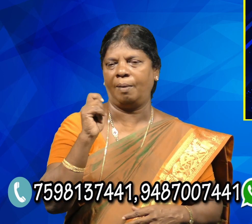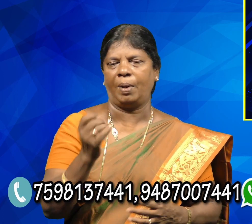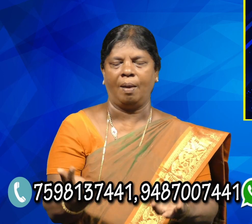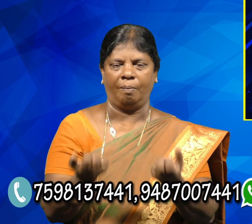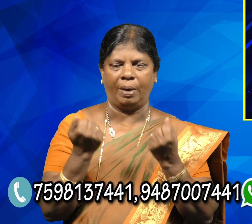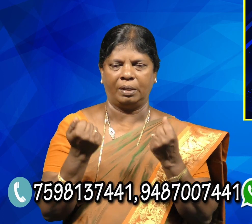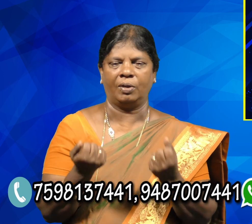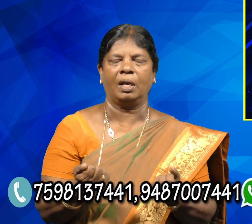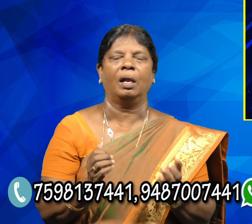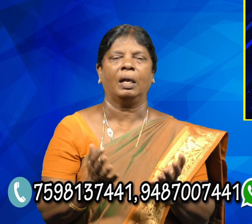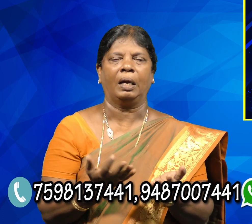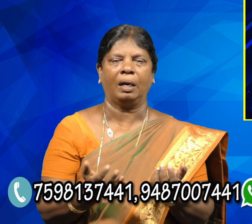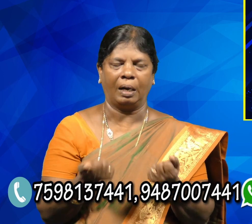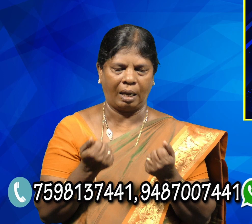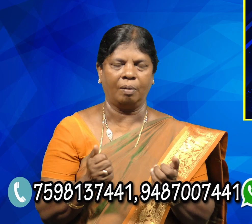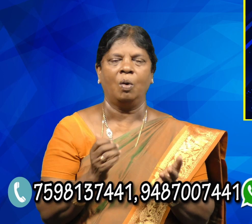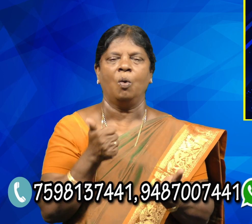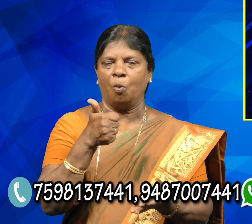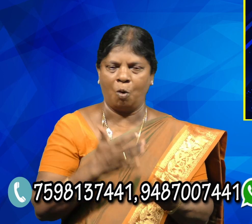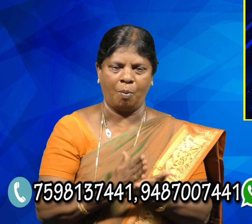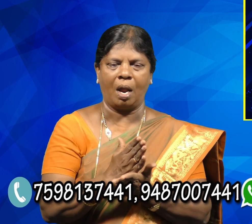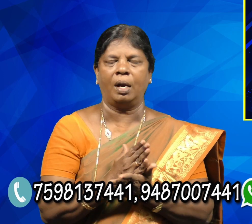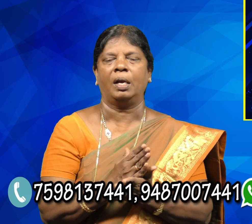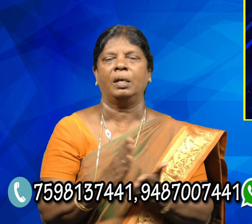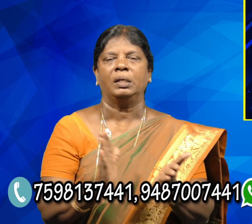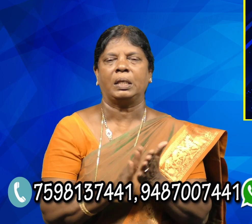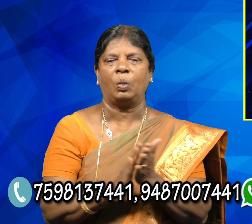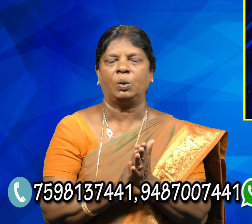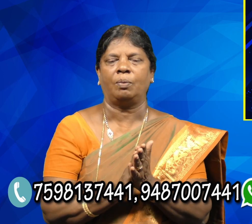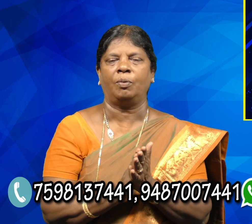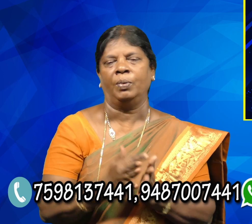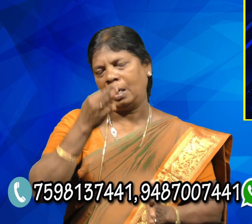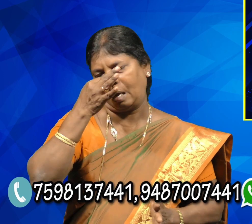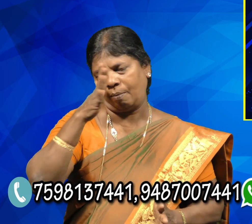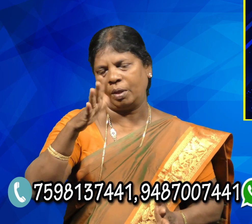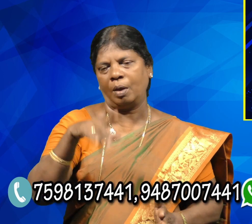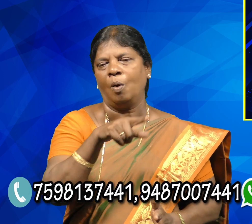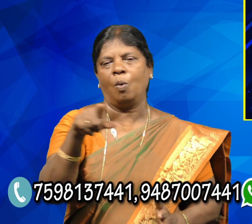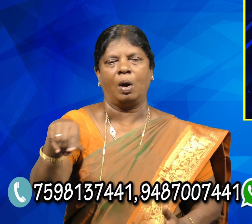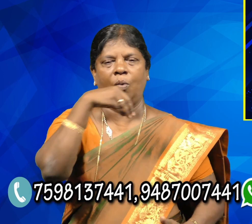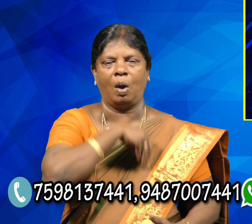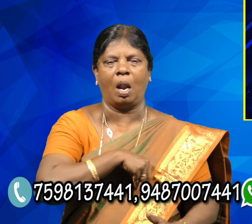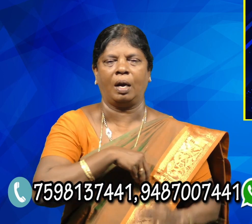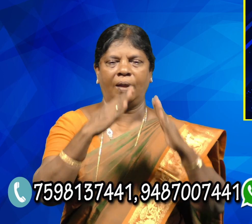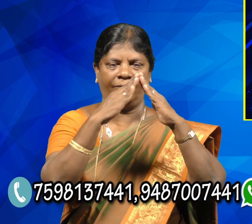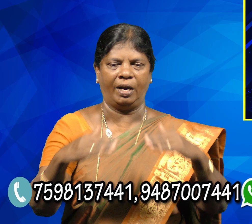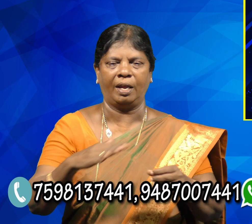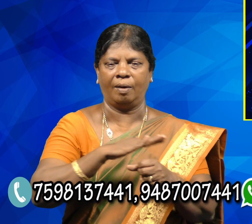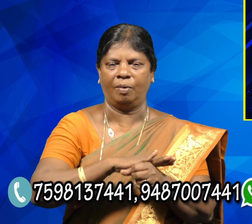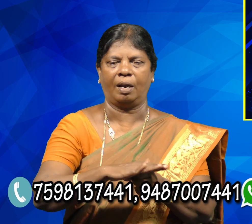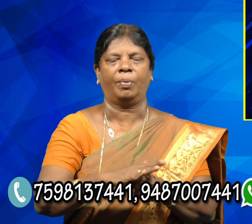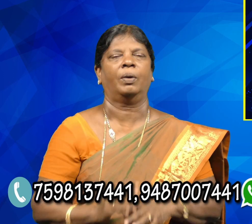மன்னிப்பை பெற்றுக்கொள்வதால் கிடைக்கும் உண்மையான நிம்மதியும் சந்தோஷமும் உங்கள் உள்ளங்களையும்